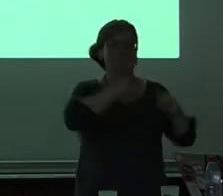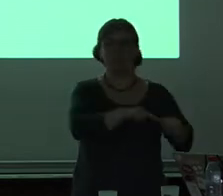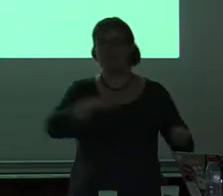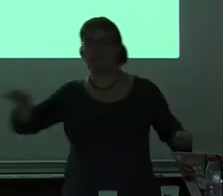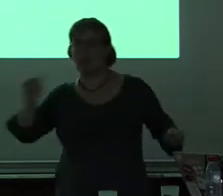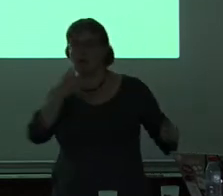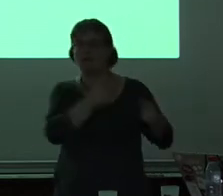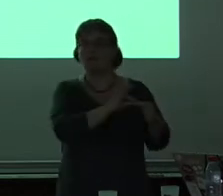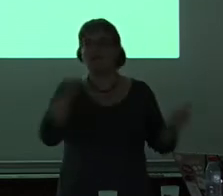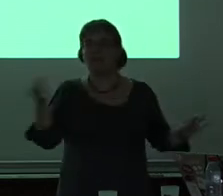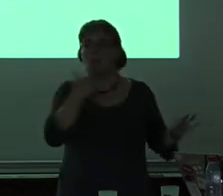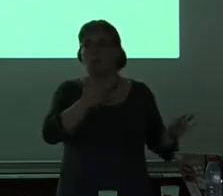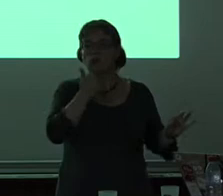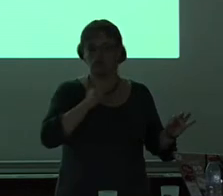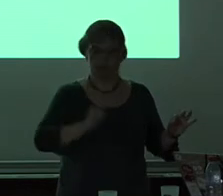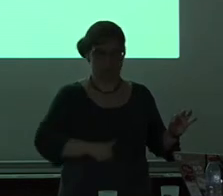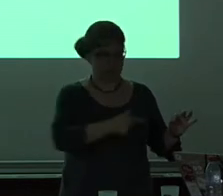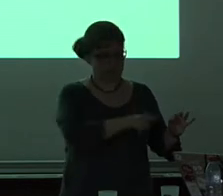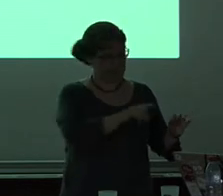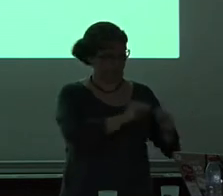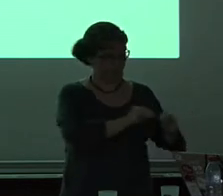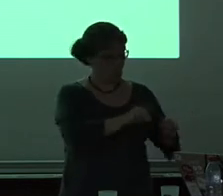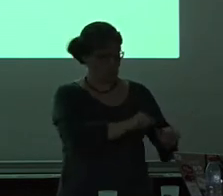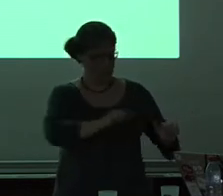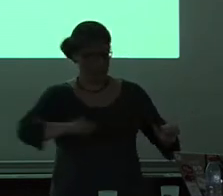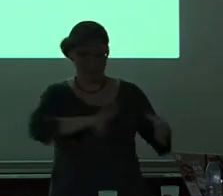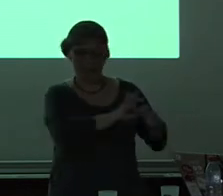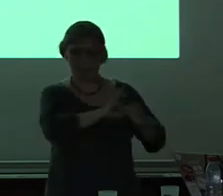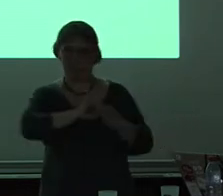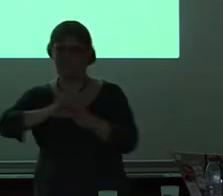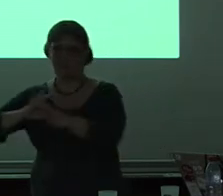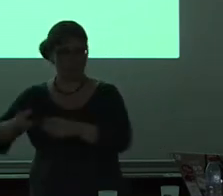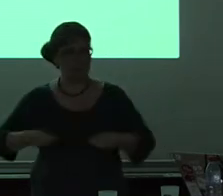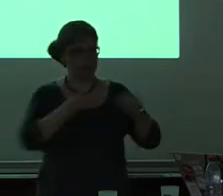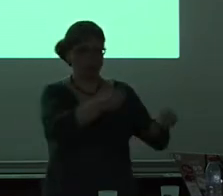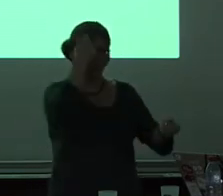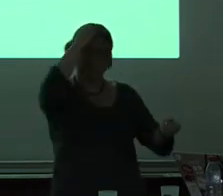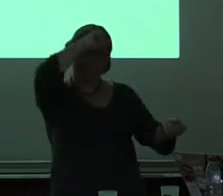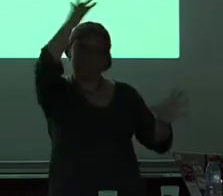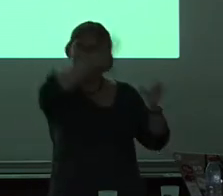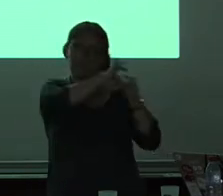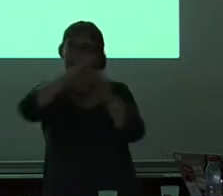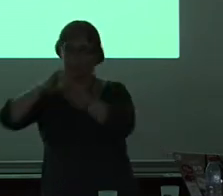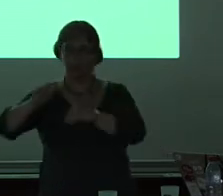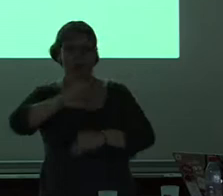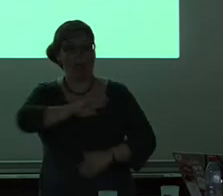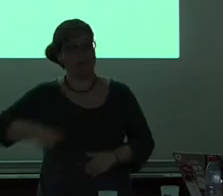disponible sur GitHub, et ça fonctionne. Donc j'amène vraiment l'étudiant à avoir un produit fonctionnel à la